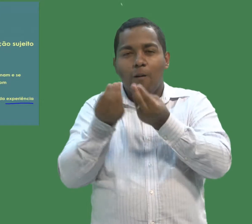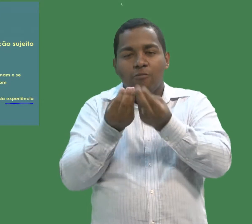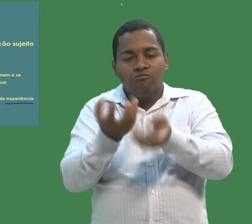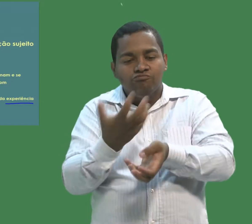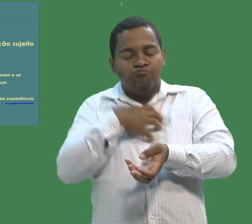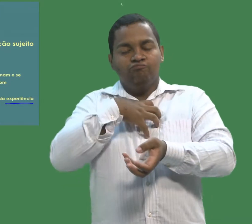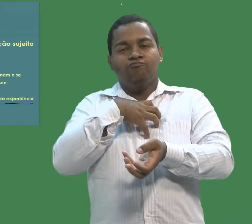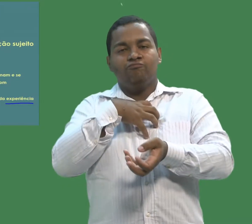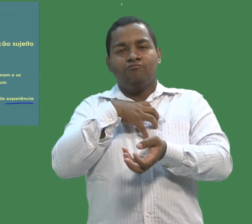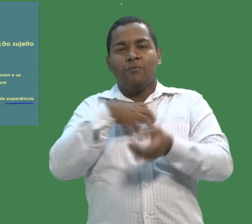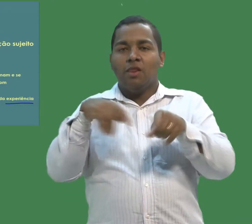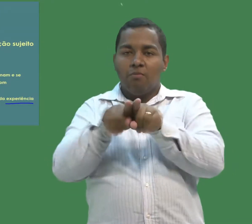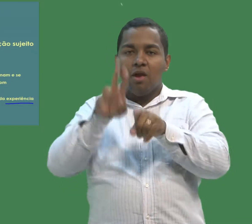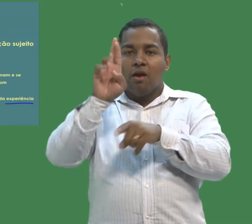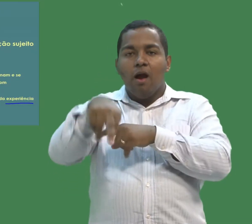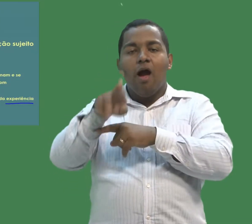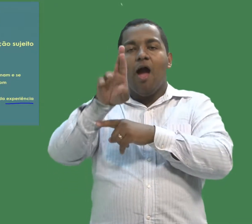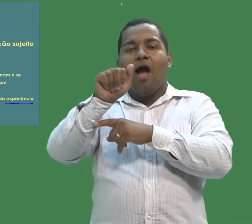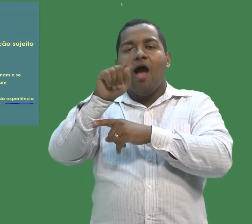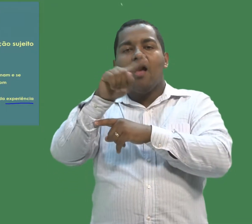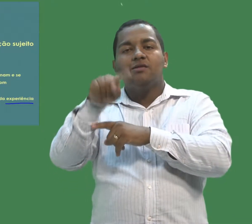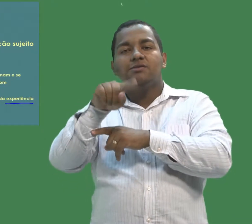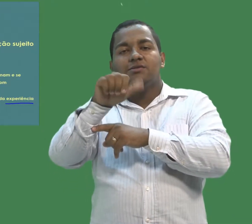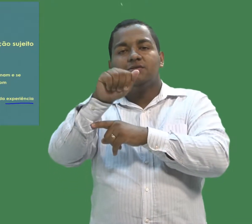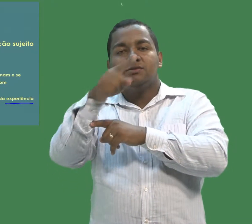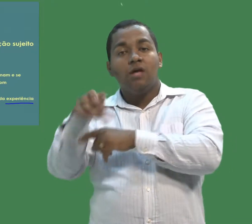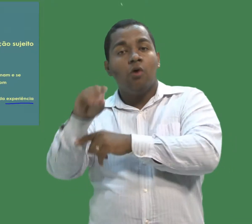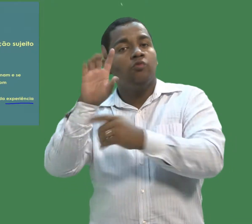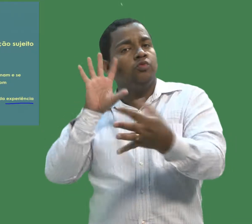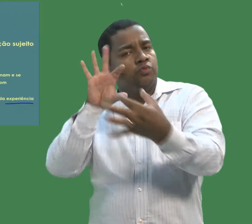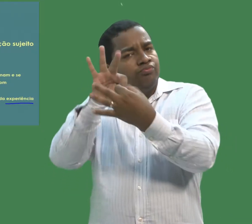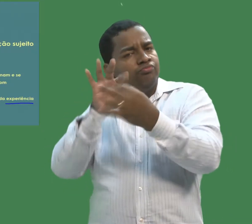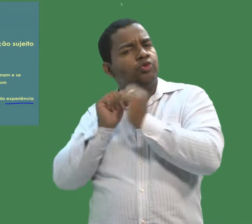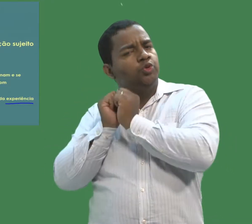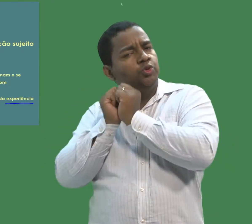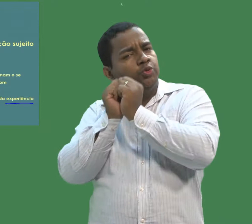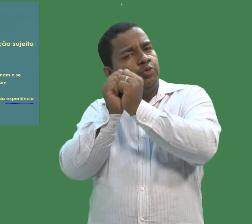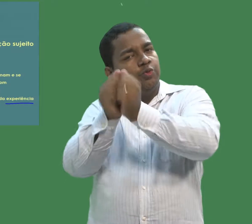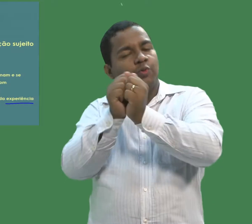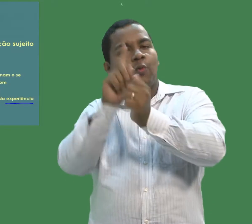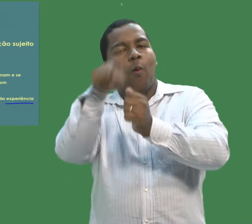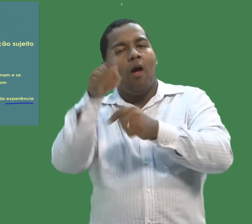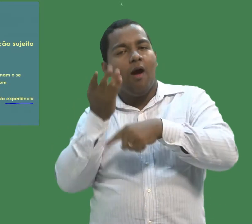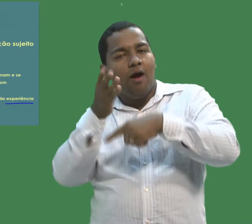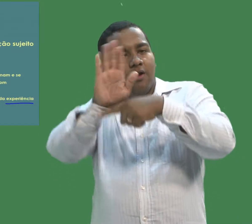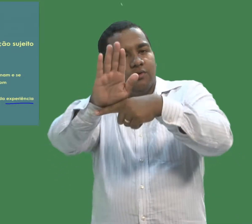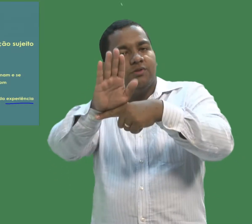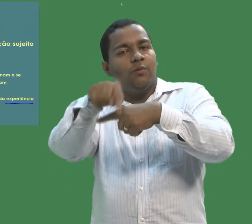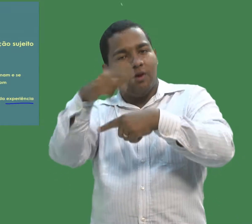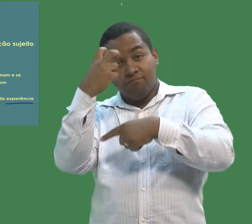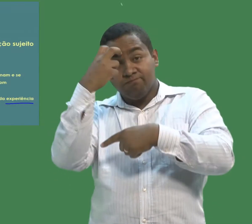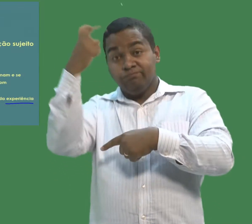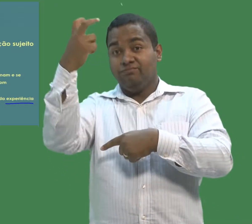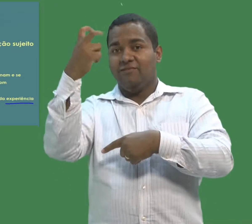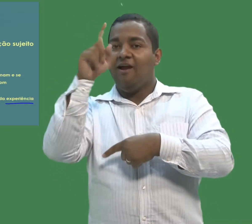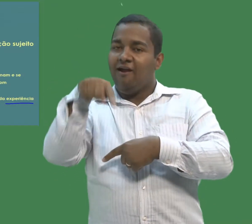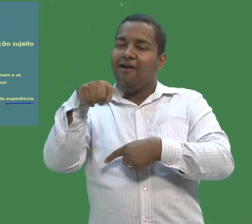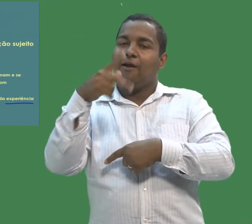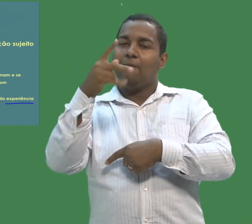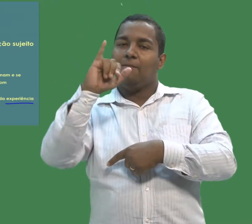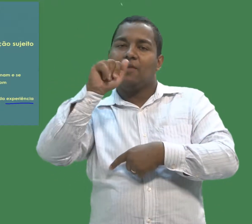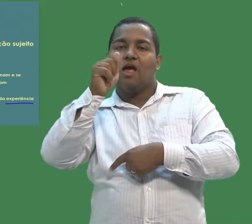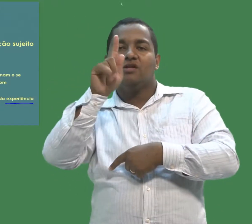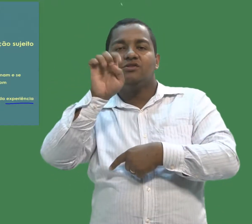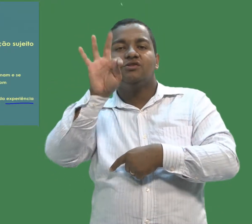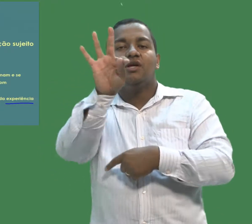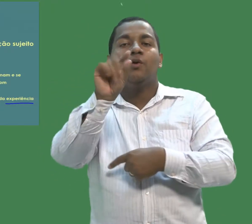e razão vão andar juntas para favorecer a inteligência, tá? Essa é a visão do Piaget sobre a relação